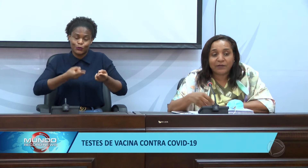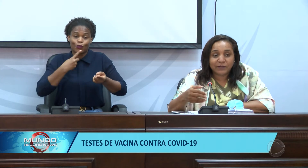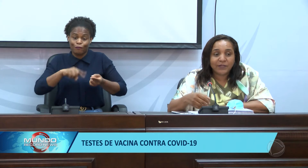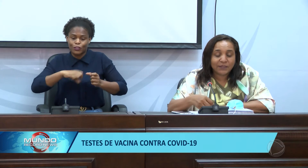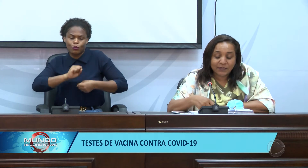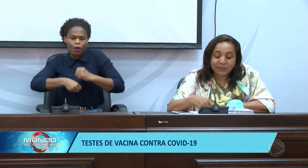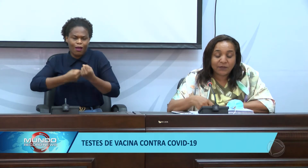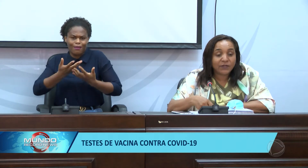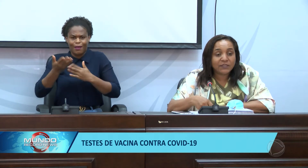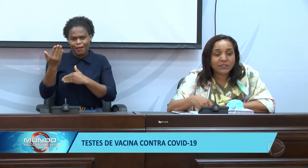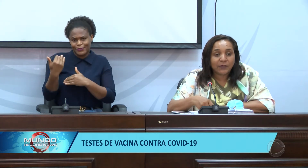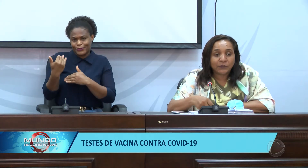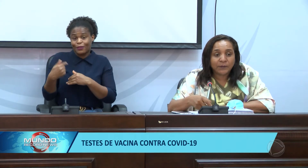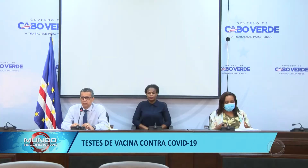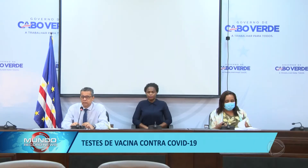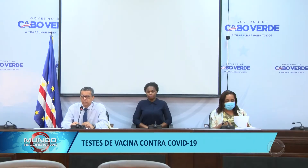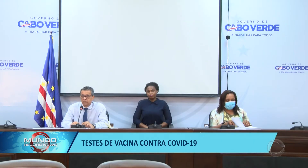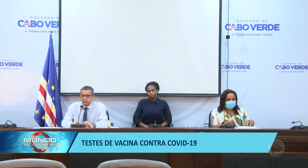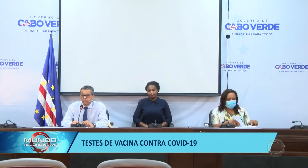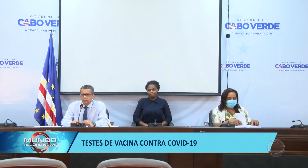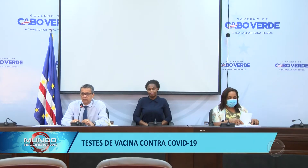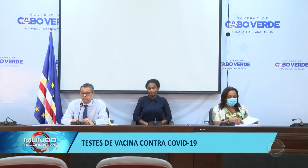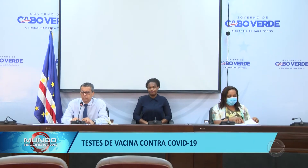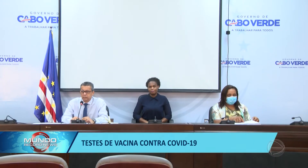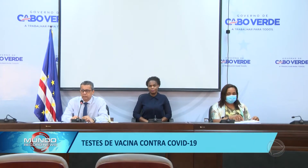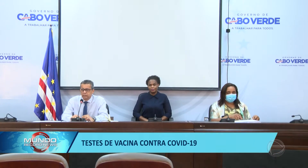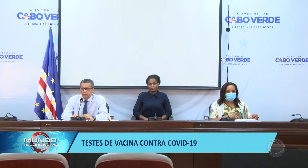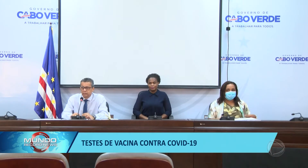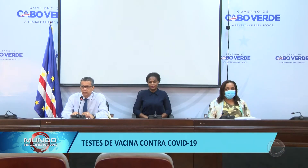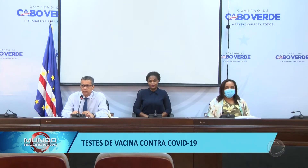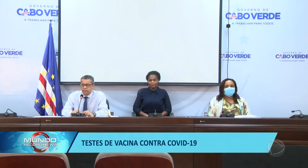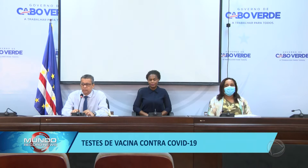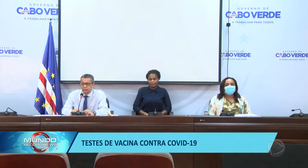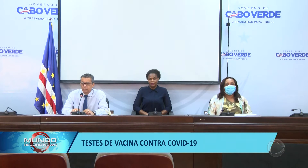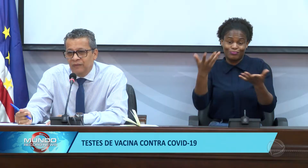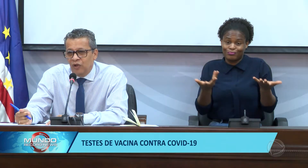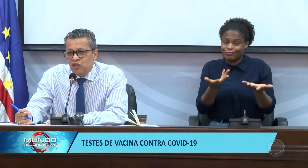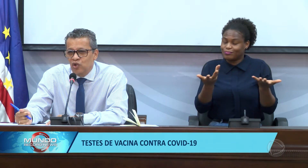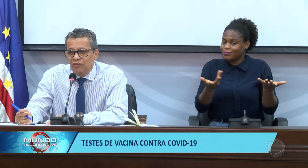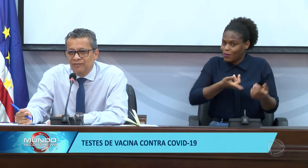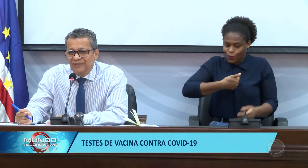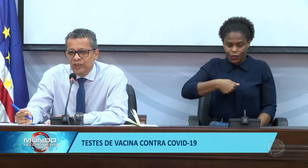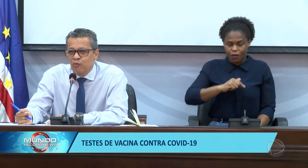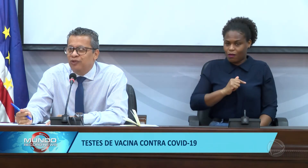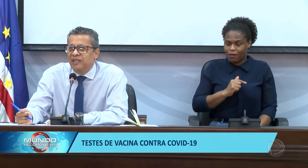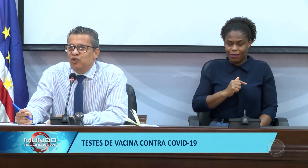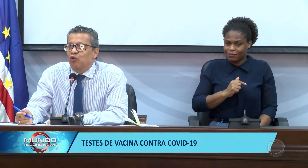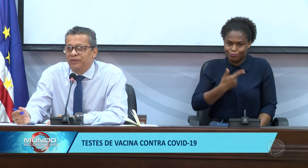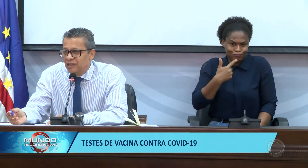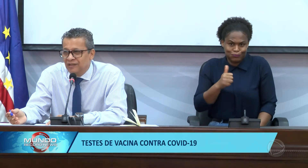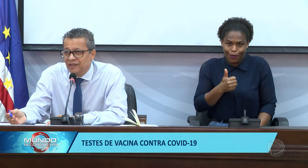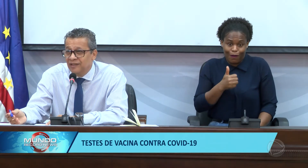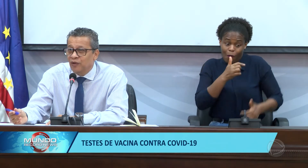que já tinha iniciado. Acrescentando, Arthur Correia avança ainda que a Ilha do Sal não ficará sem